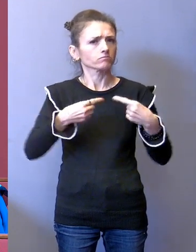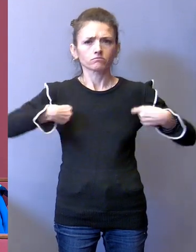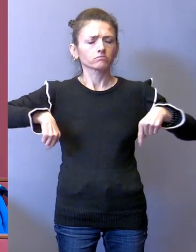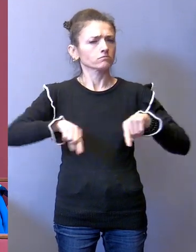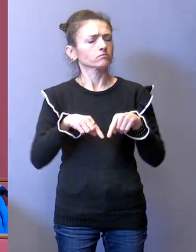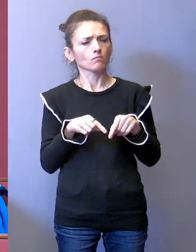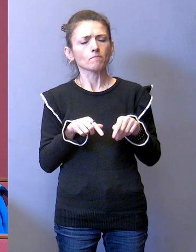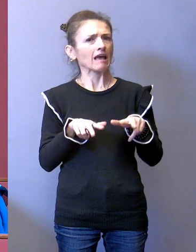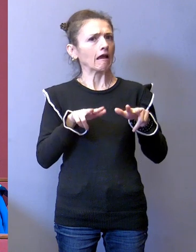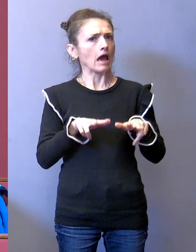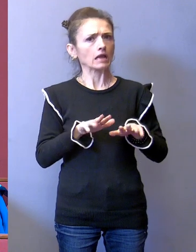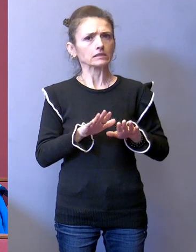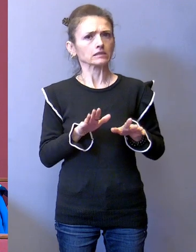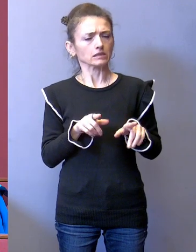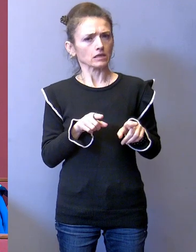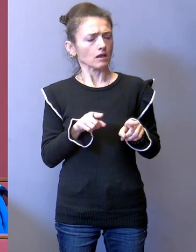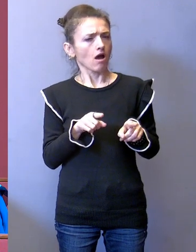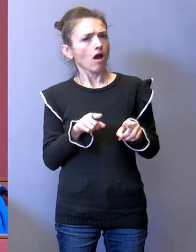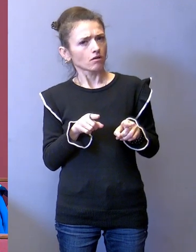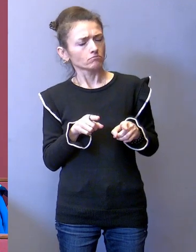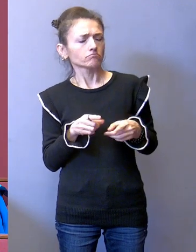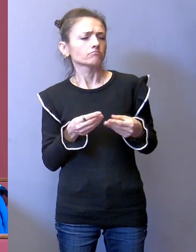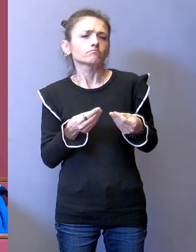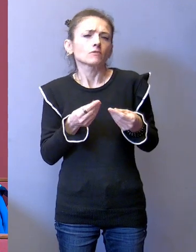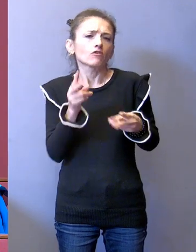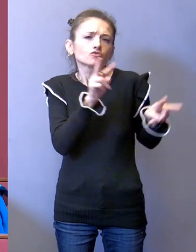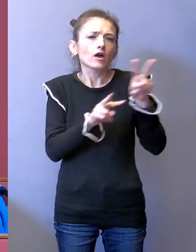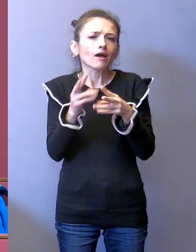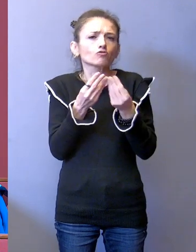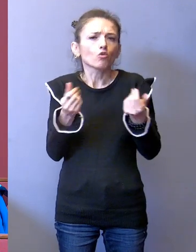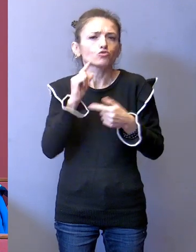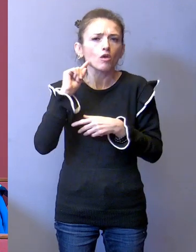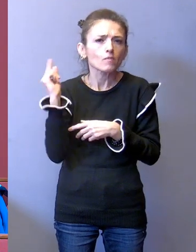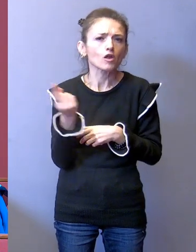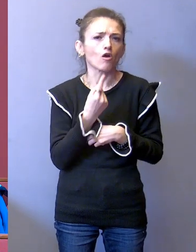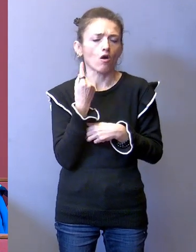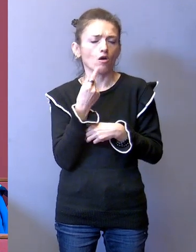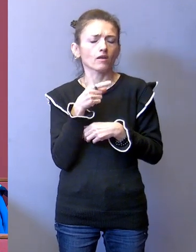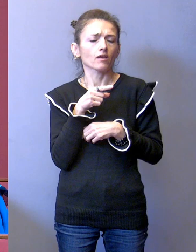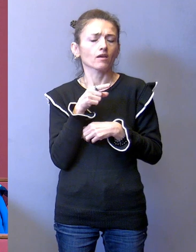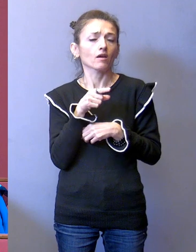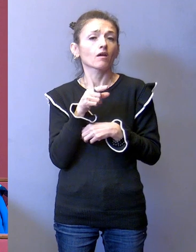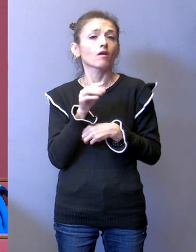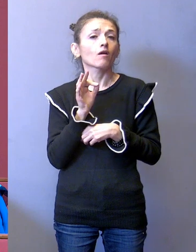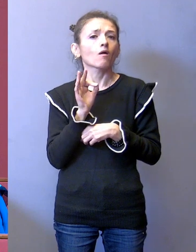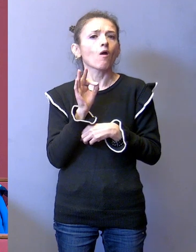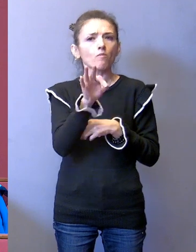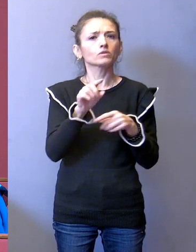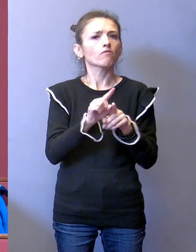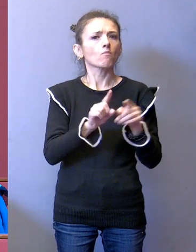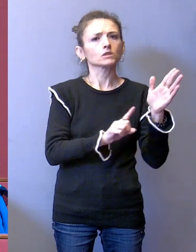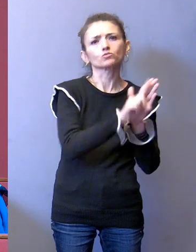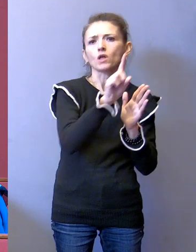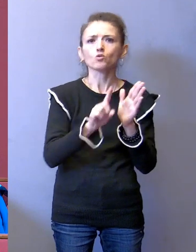con i migliori diciamo le cioè con le soluzioni migliori affinché il vice sia proprio quello Win Win